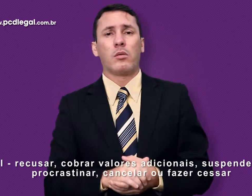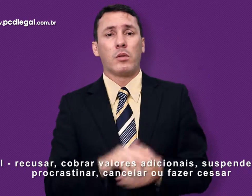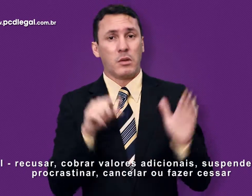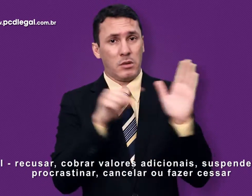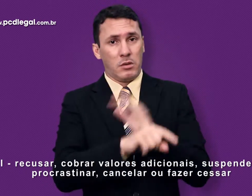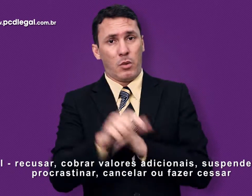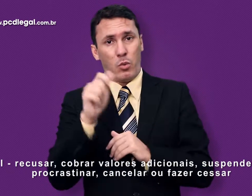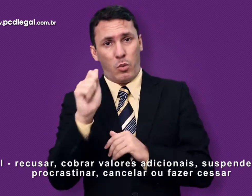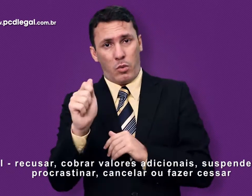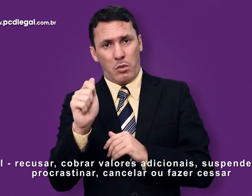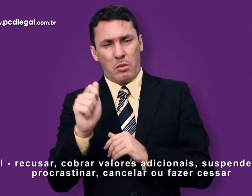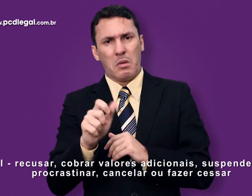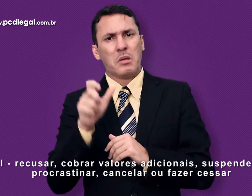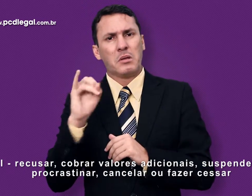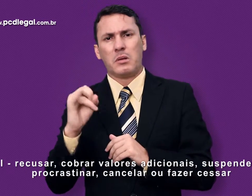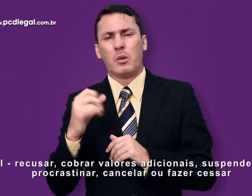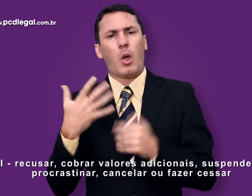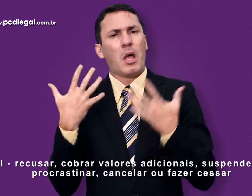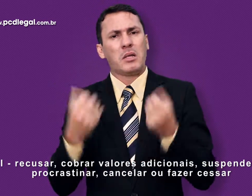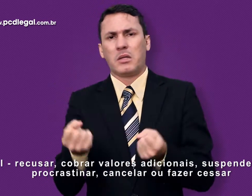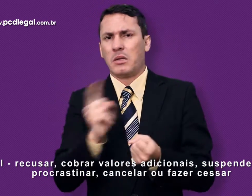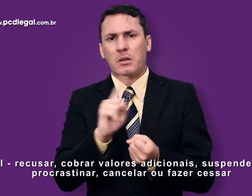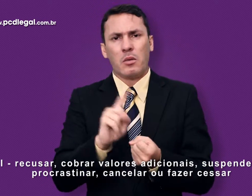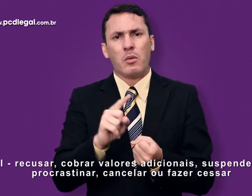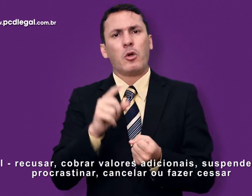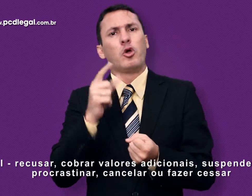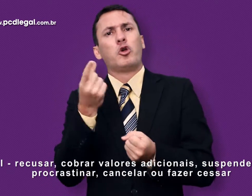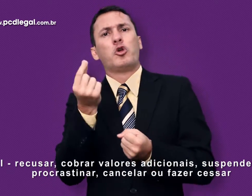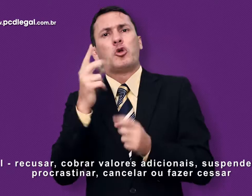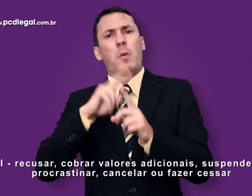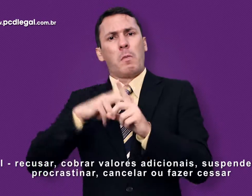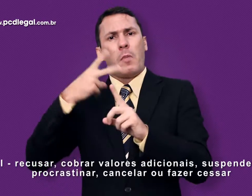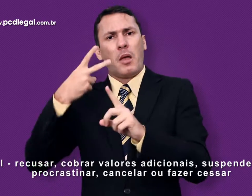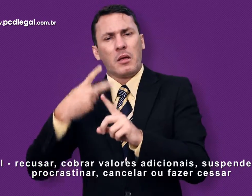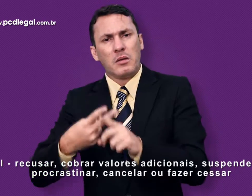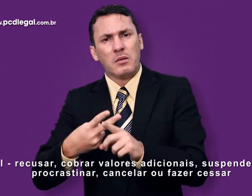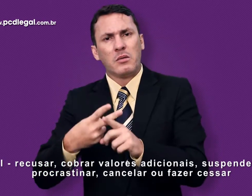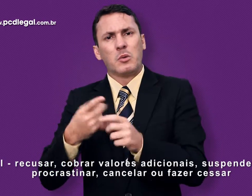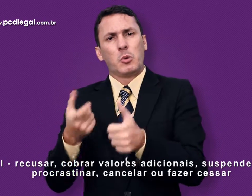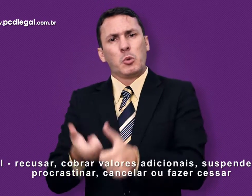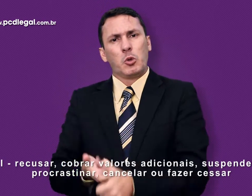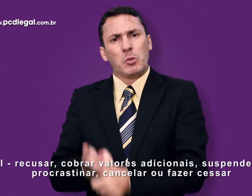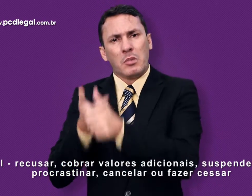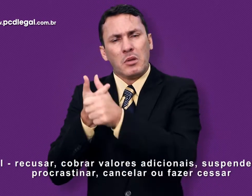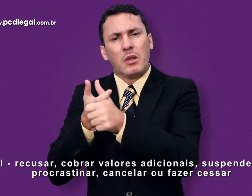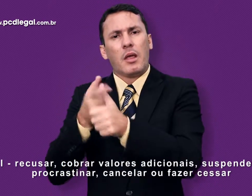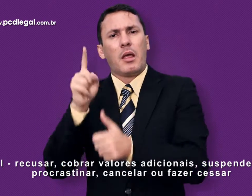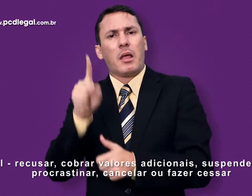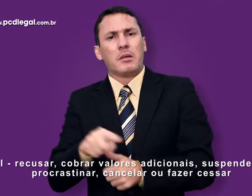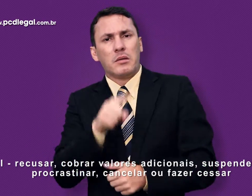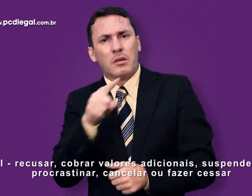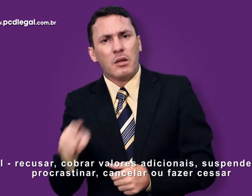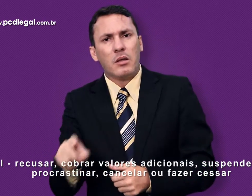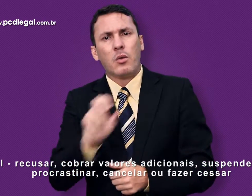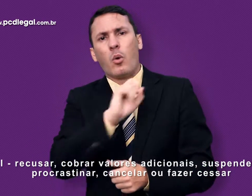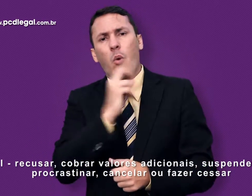Inciso 1. Recusar, cobrar valores adicionais, suspender, procrastinar, cancelar ou